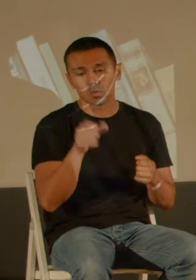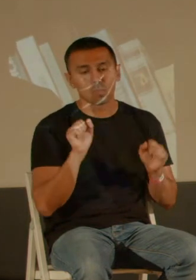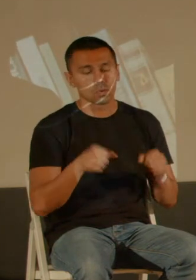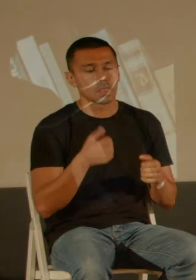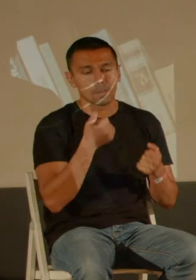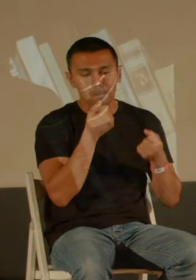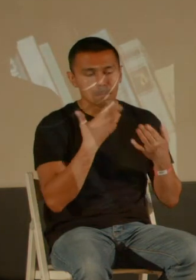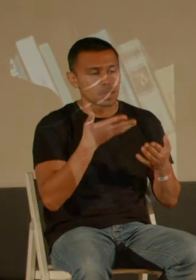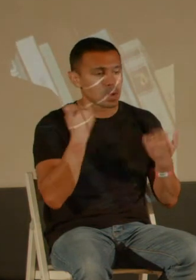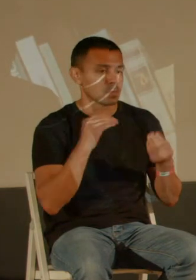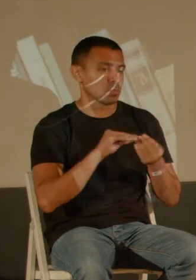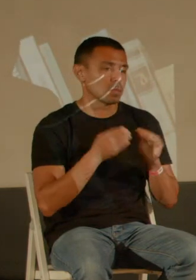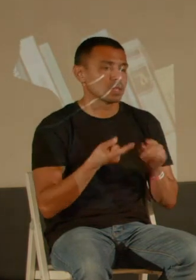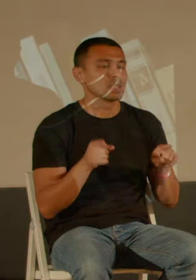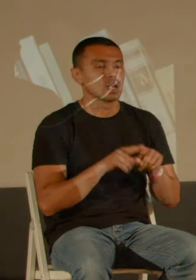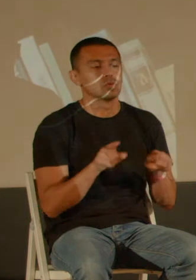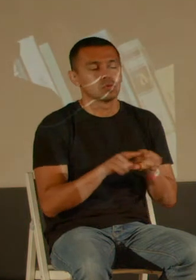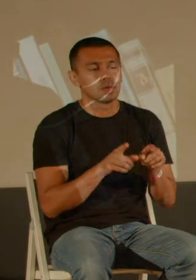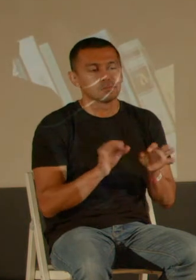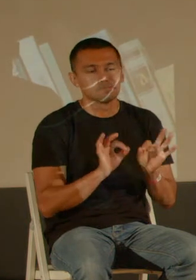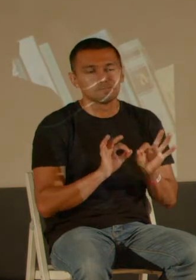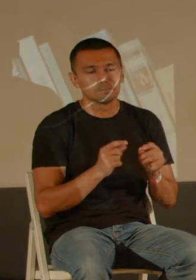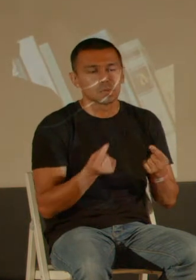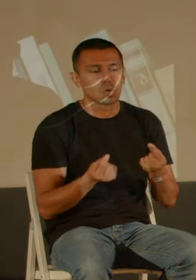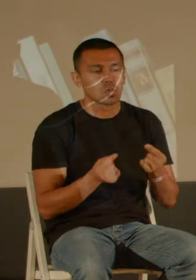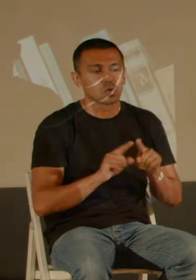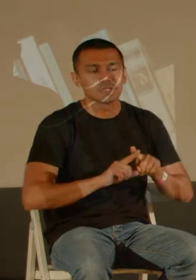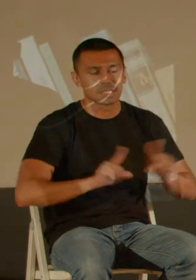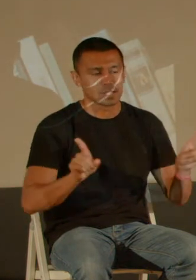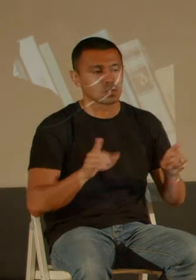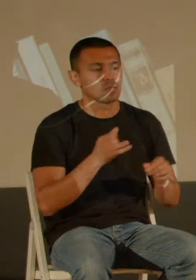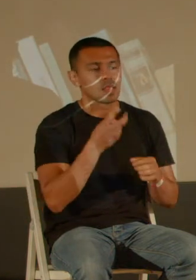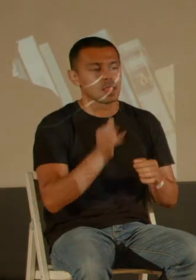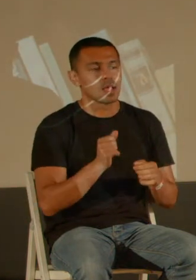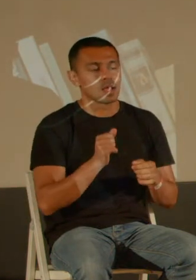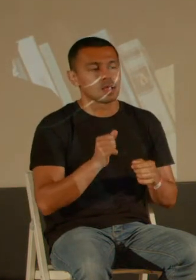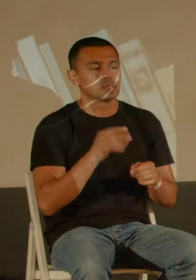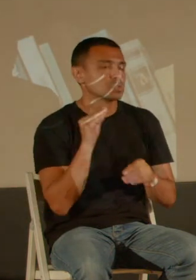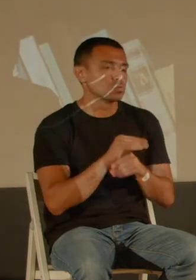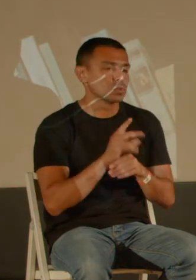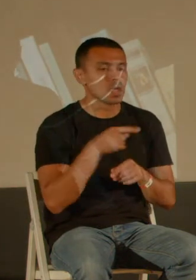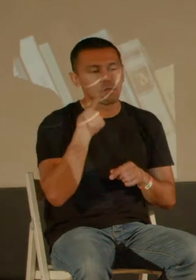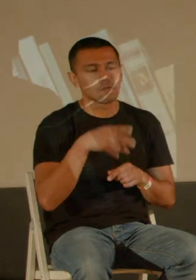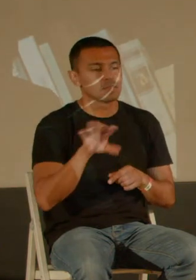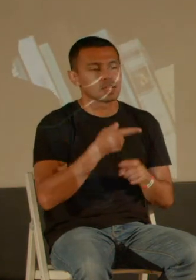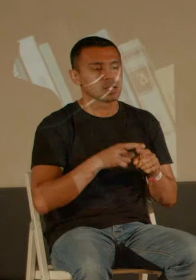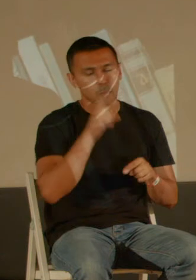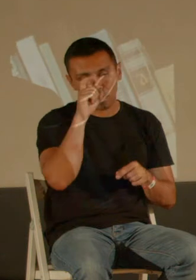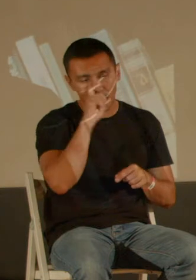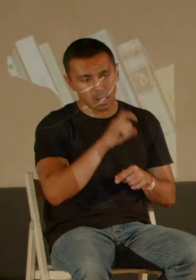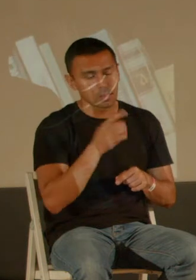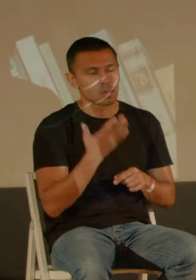не мати з тим проблем. Тобто це така теж родзинка її книжки, що вона не моралізує, не засуджує, не каже, все це